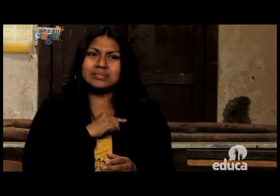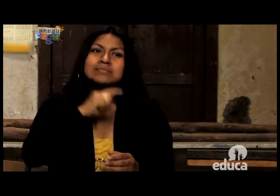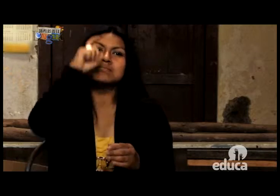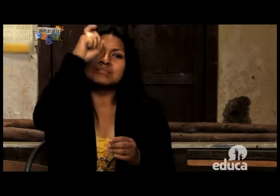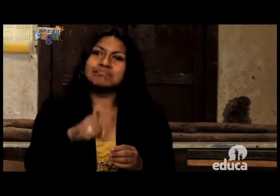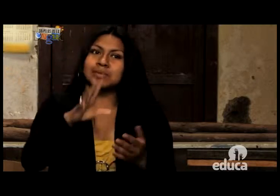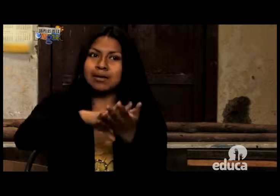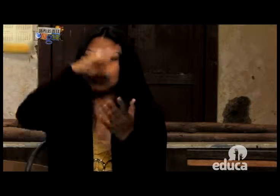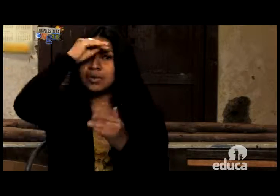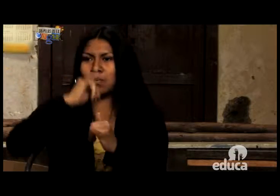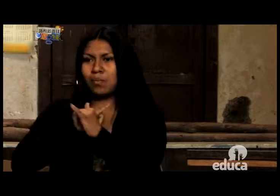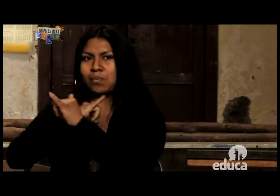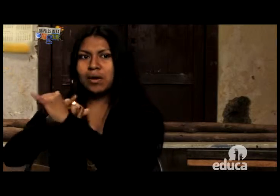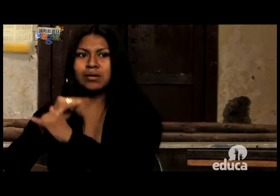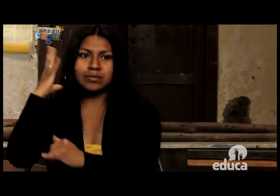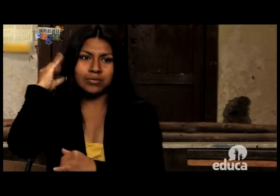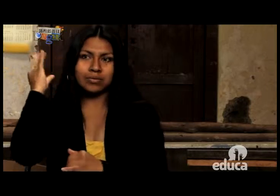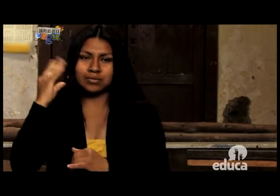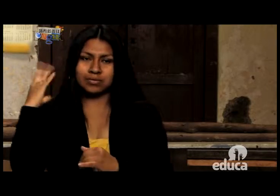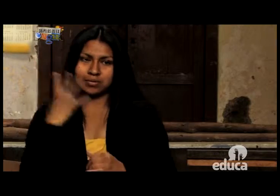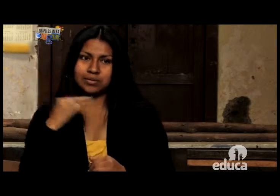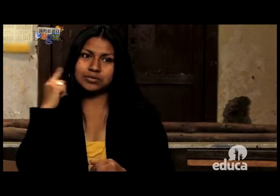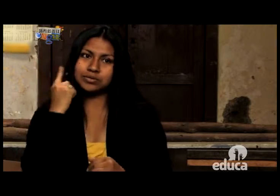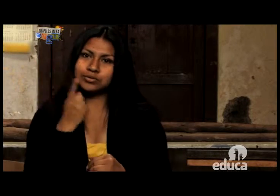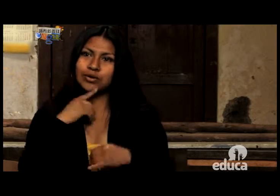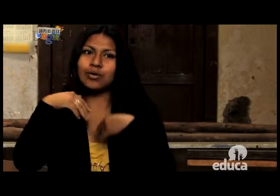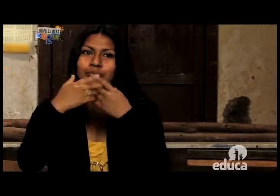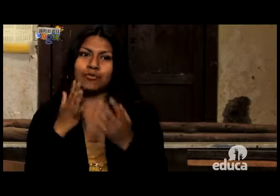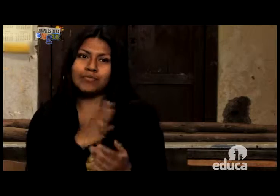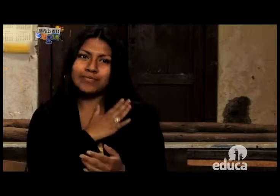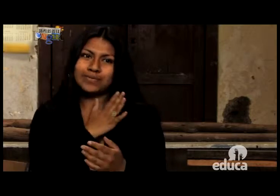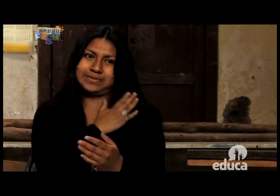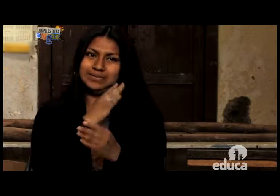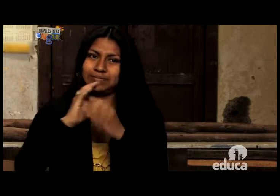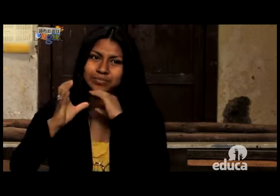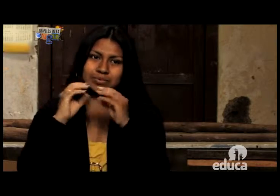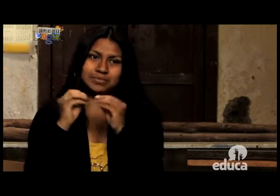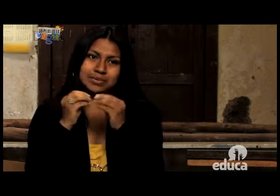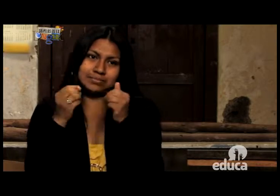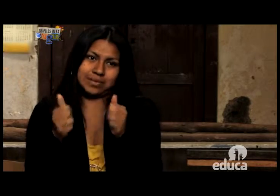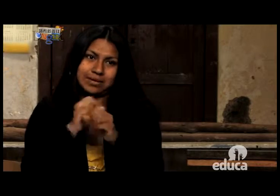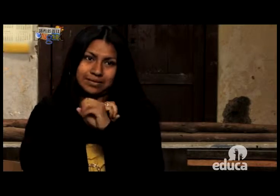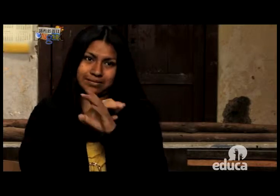diciendo. Quisiera poder comunicarme mejor y tener más confianza con ellos.